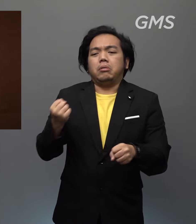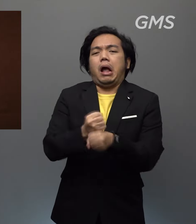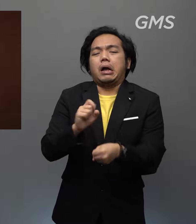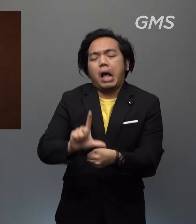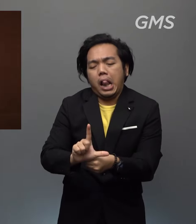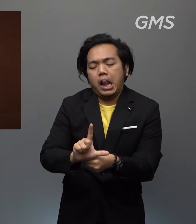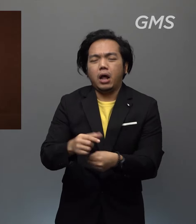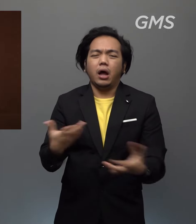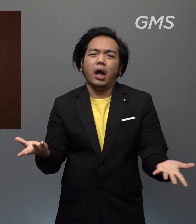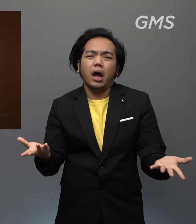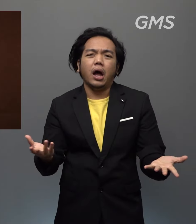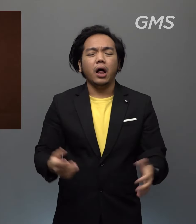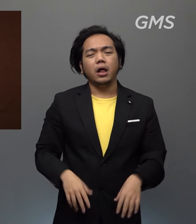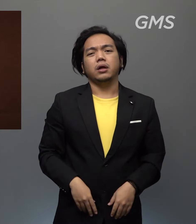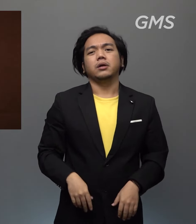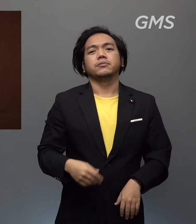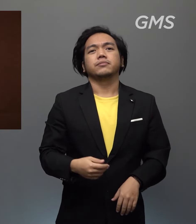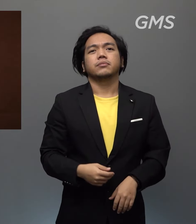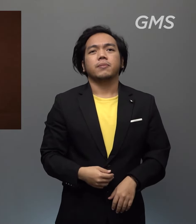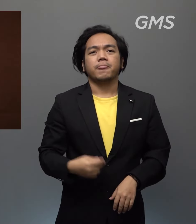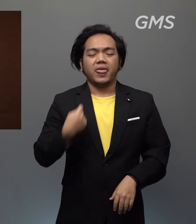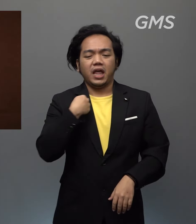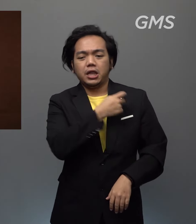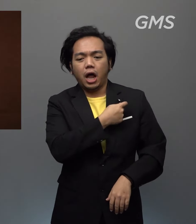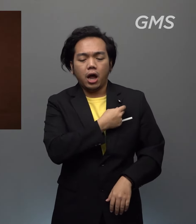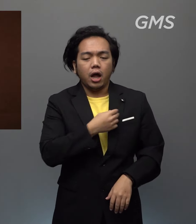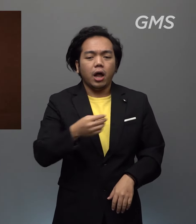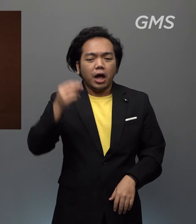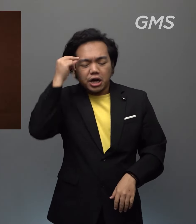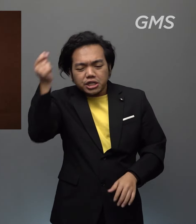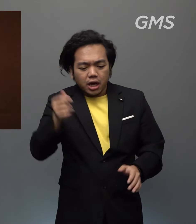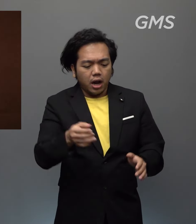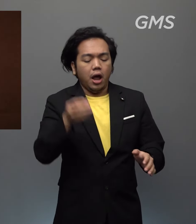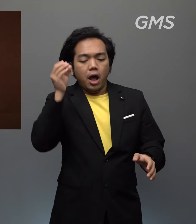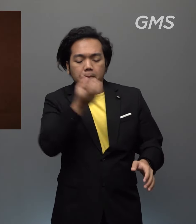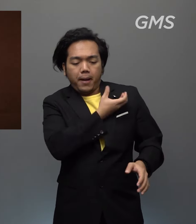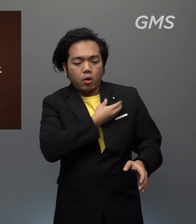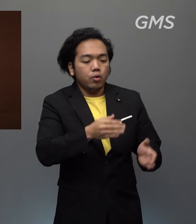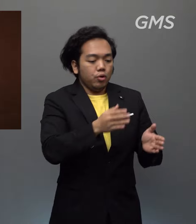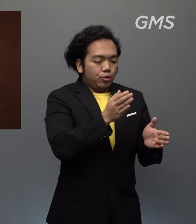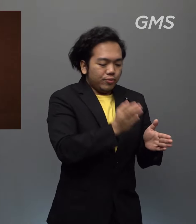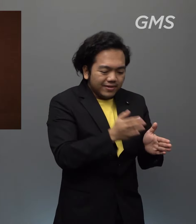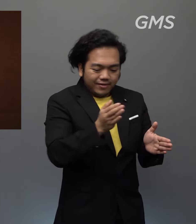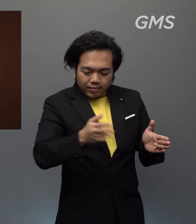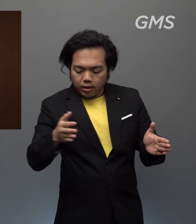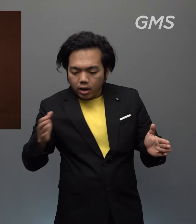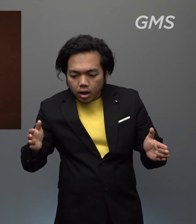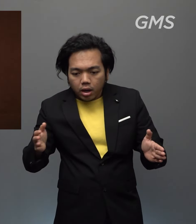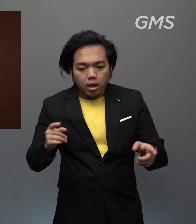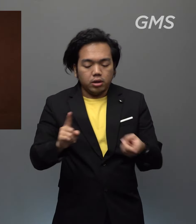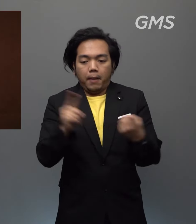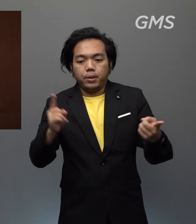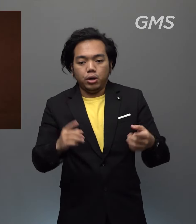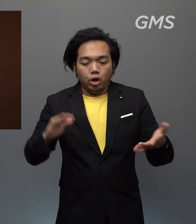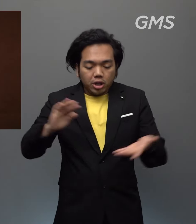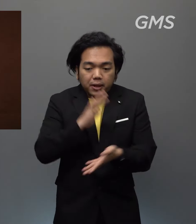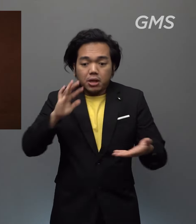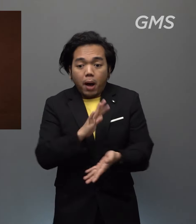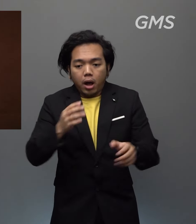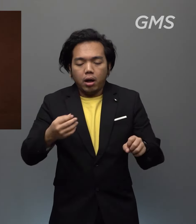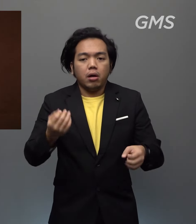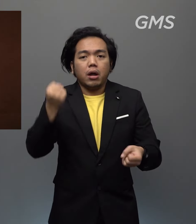dan pengalaman kita. Kita sudah buat, oh akan buat ini, akan ini, nanti setelah itu akan berjalan begini. Lalu tiba-tiba dalam situasi seperti ini, Pastor,